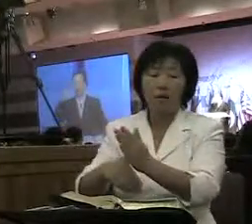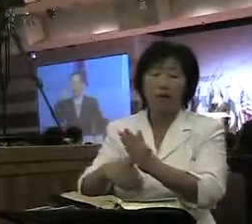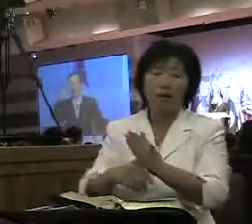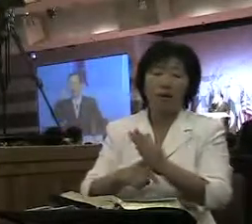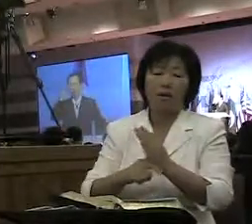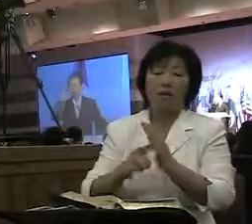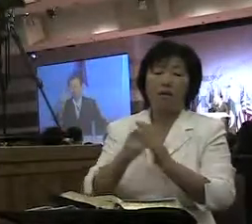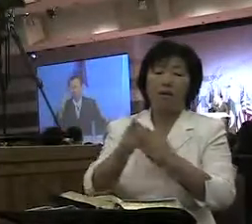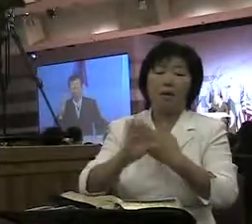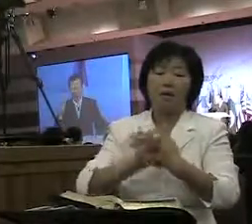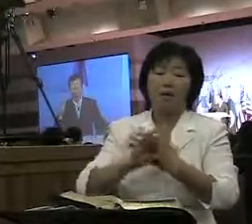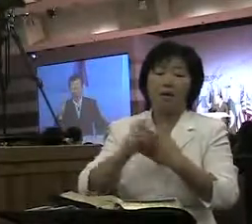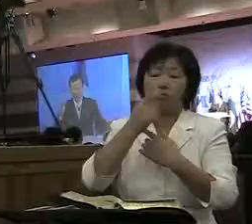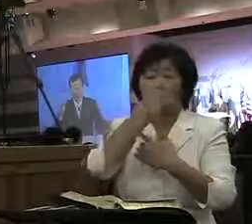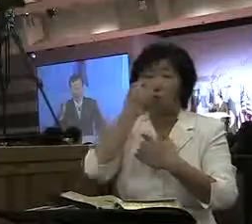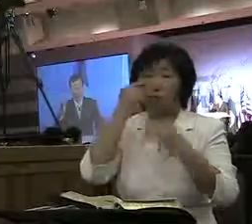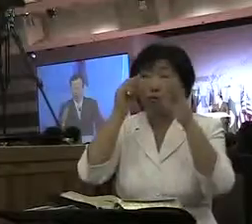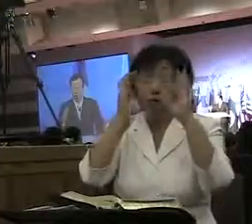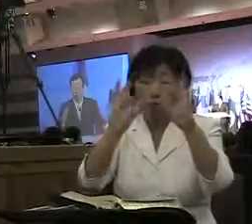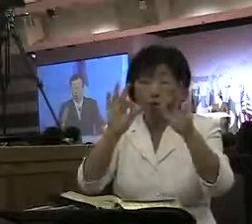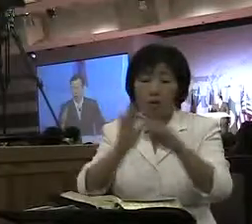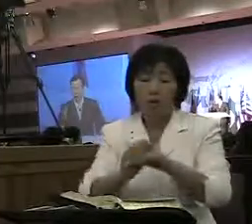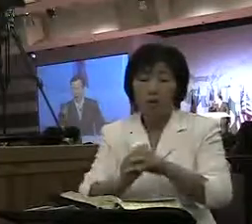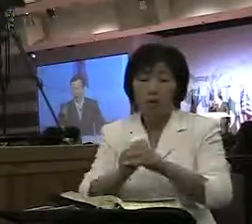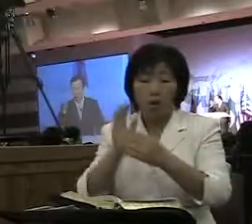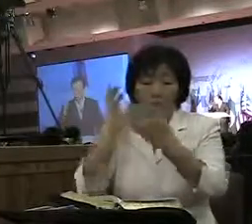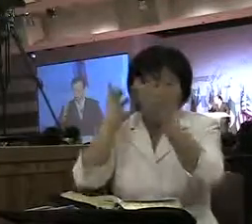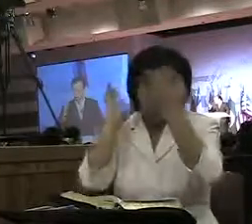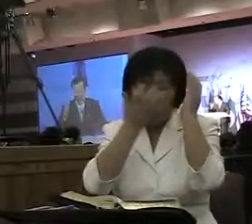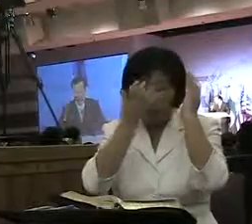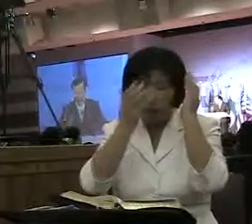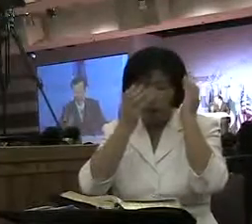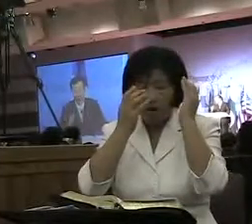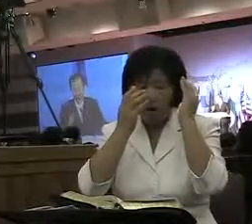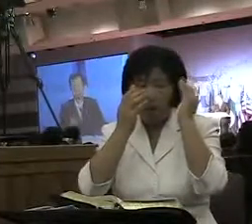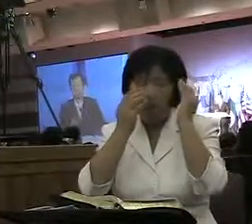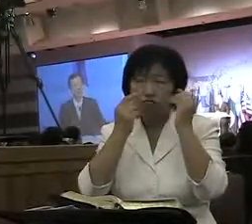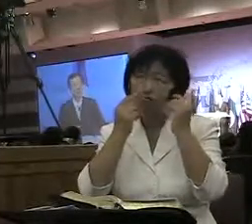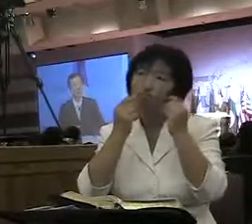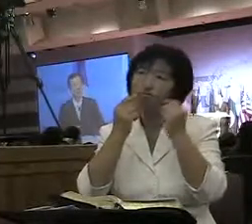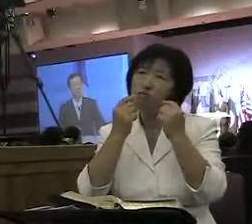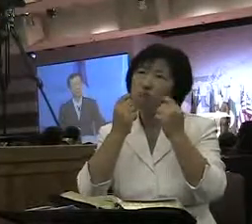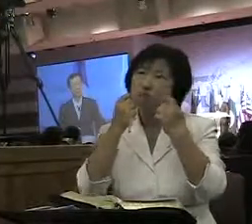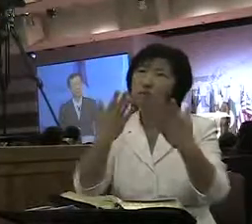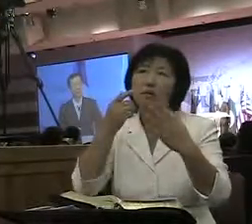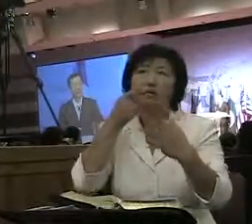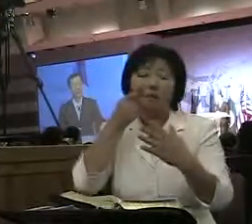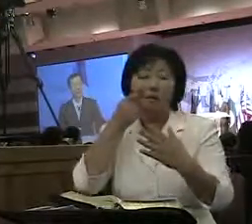그렇다면 우리 눈으로 보기에는 혼란과 불확신의 때였습니다.